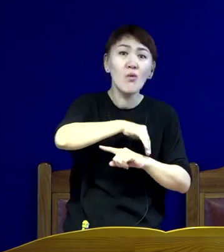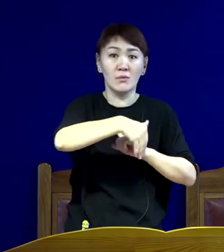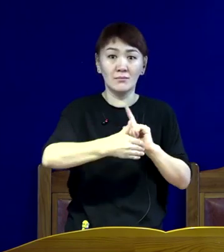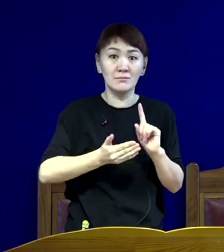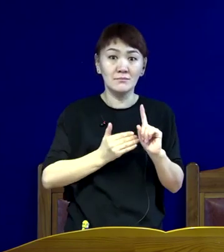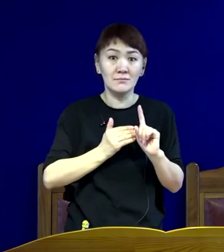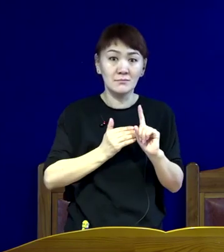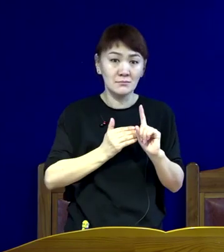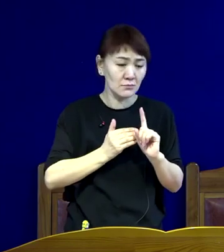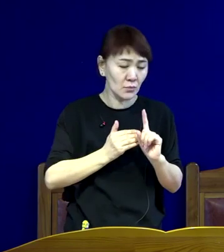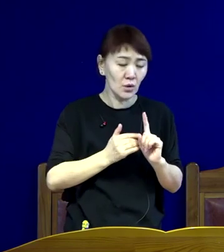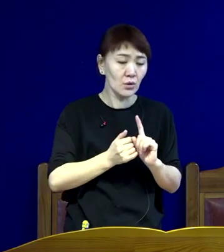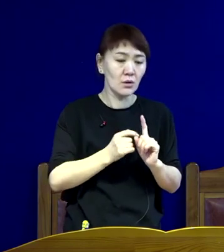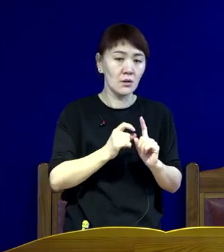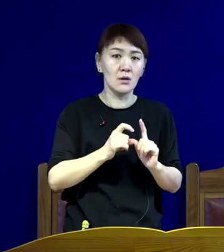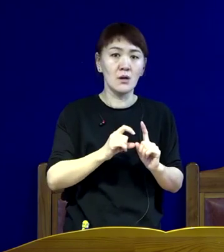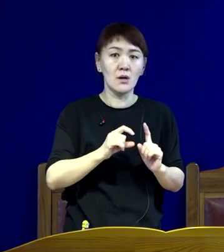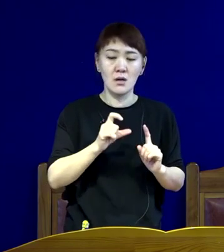эзэмшгэр